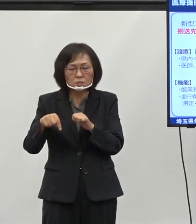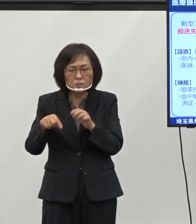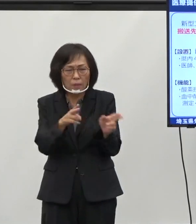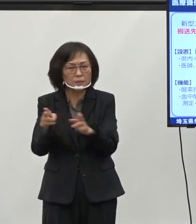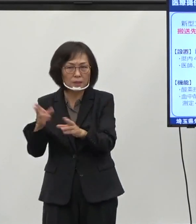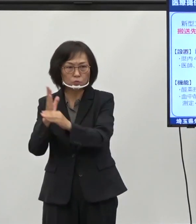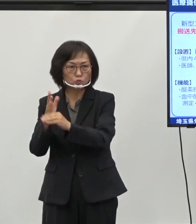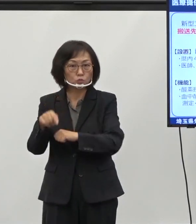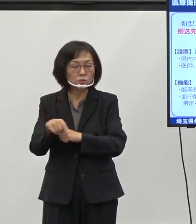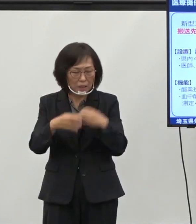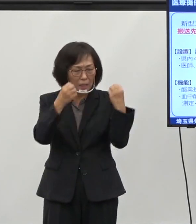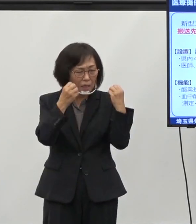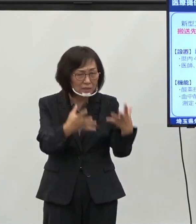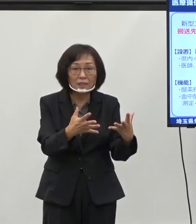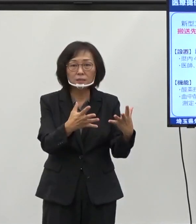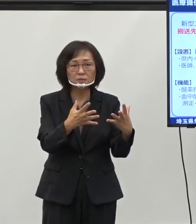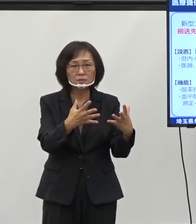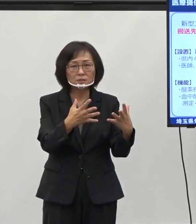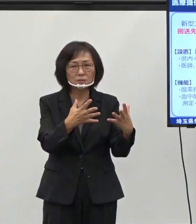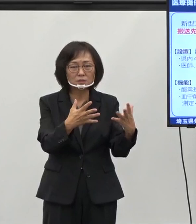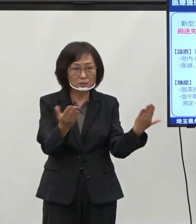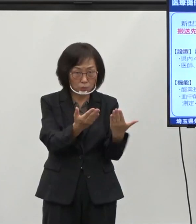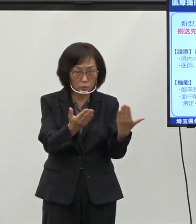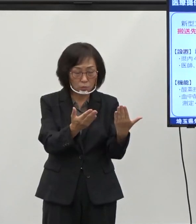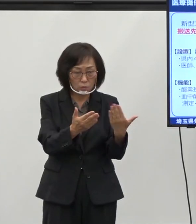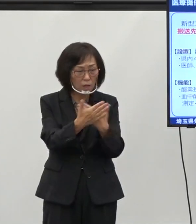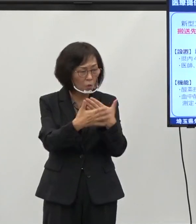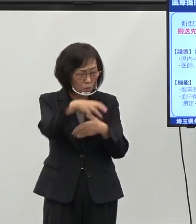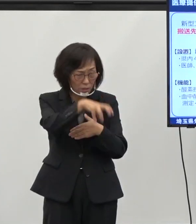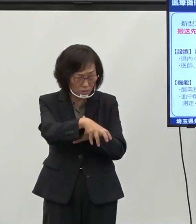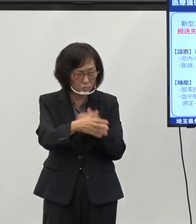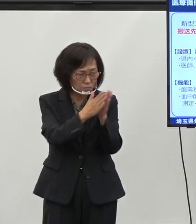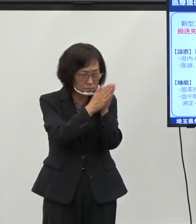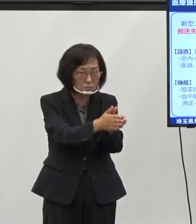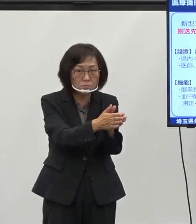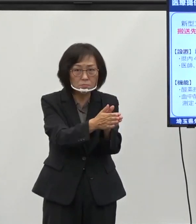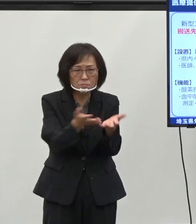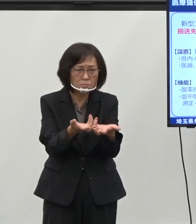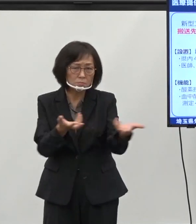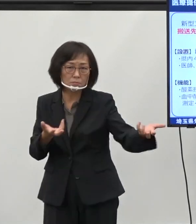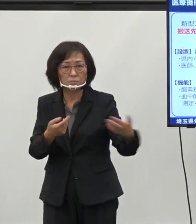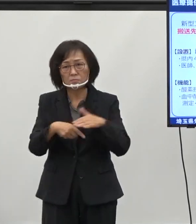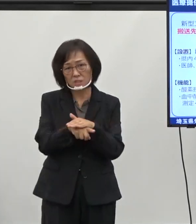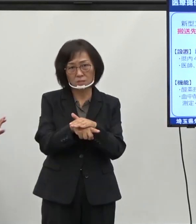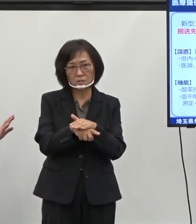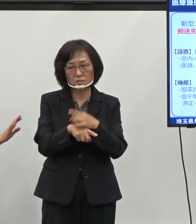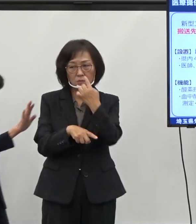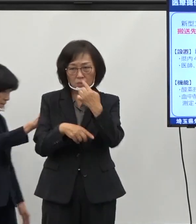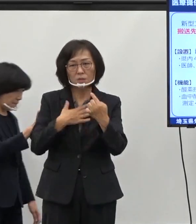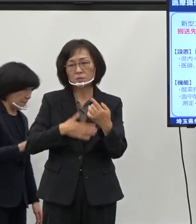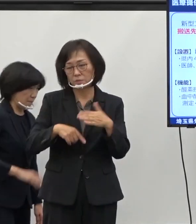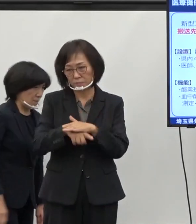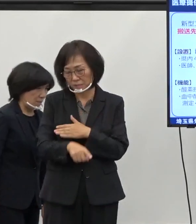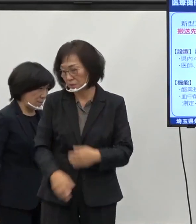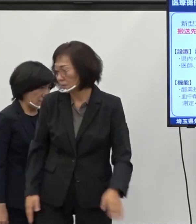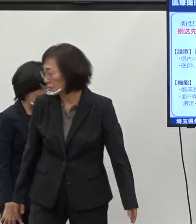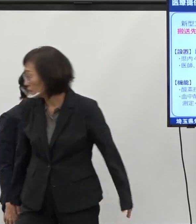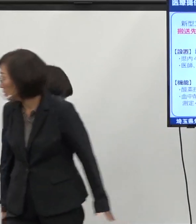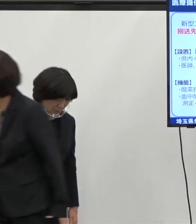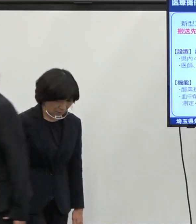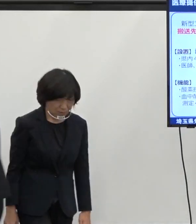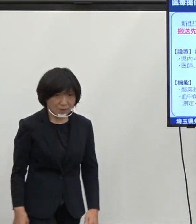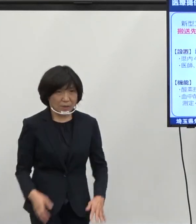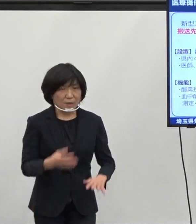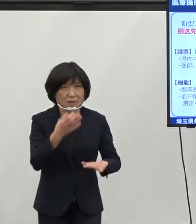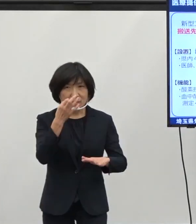理は新しい仕事については保健所の方に引き取っているというのが経緯であります。これが私の知っているすべてです。